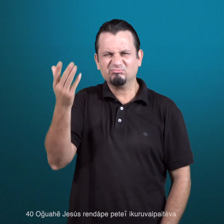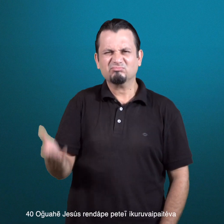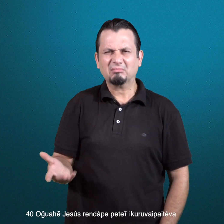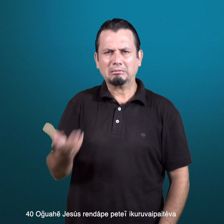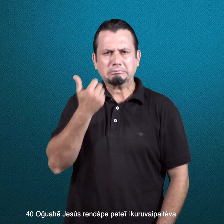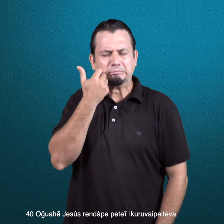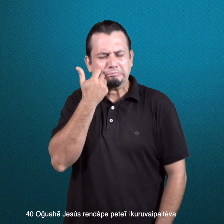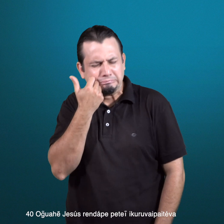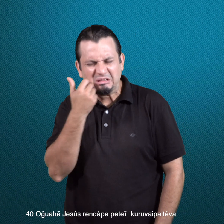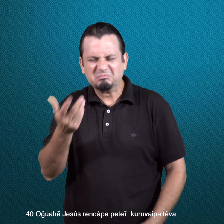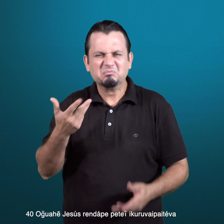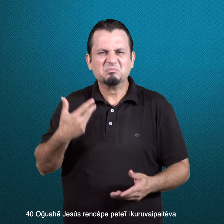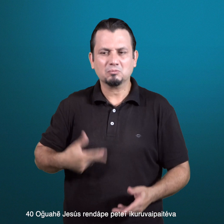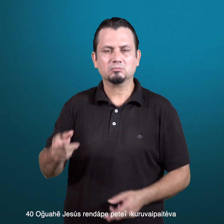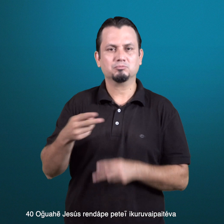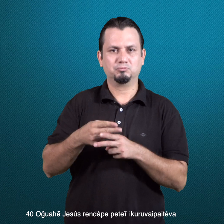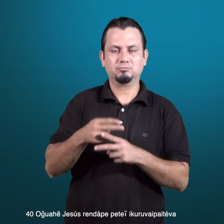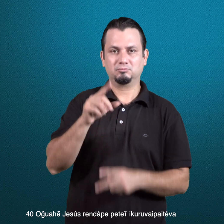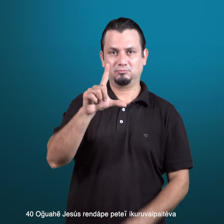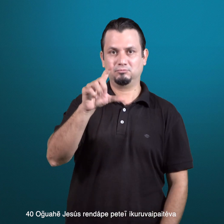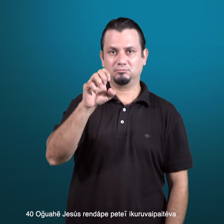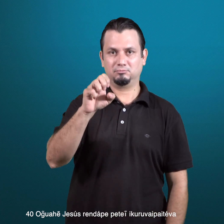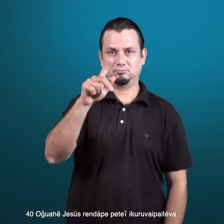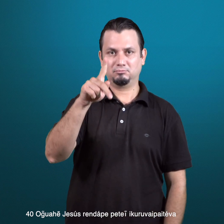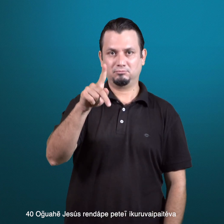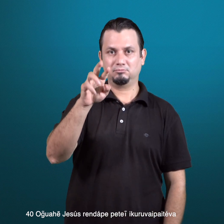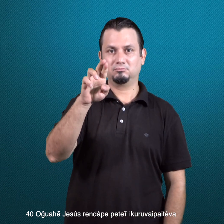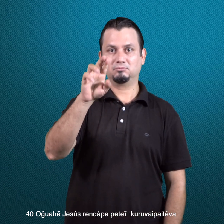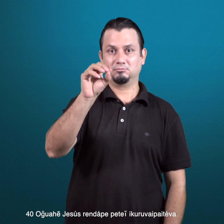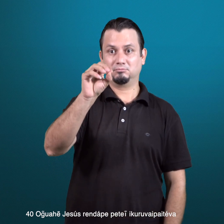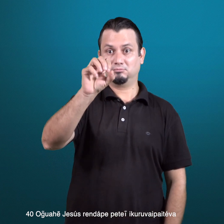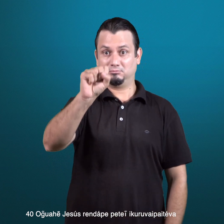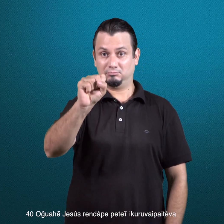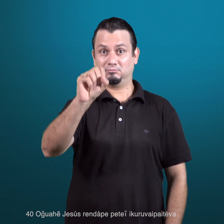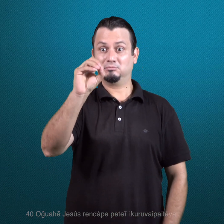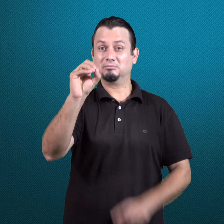Og̃uahẽ Jesús rendápe peteĩ ikuruvaipaitéva.